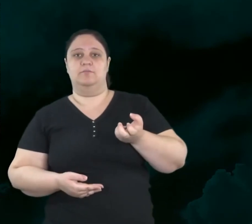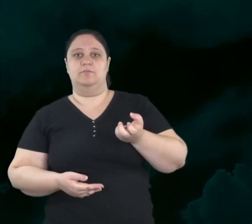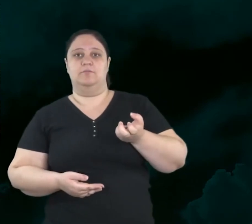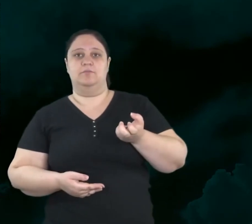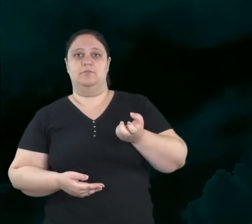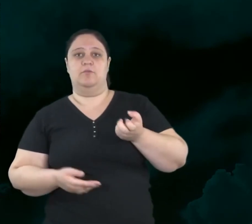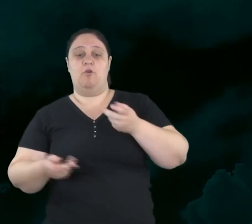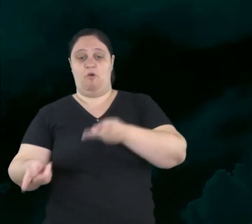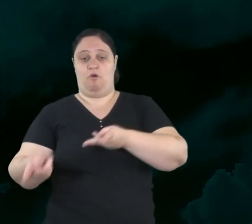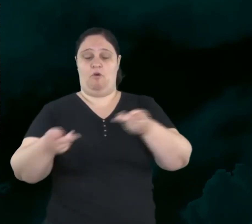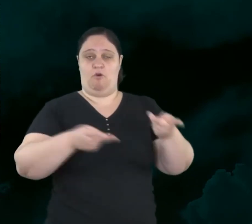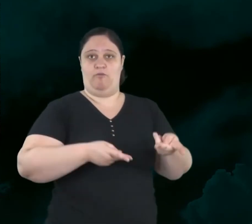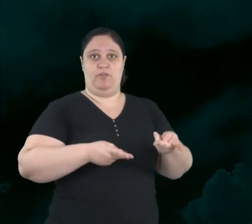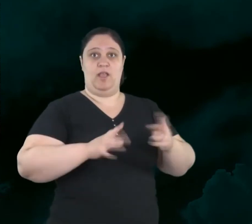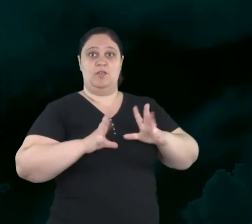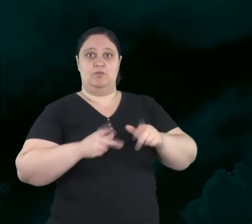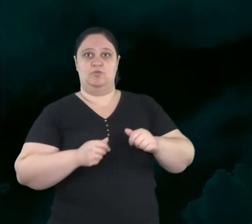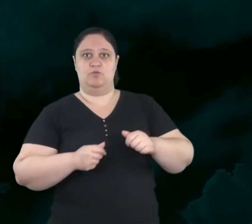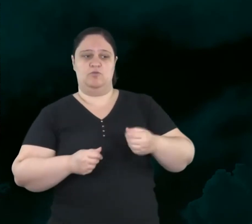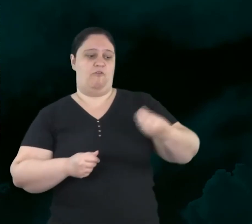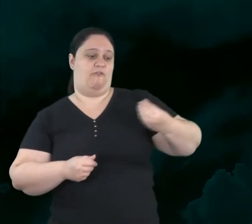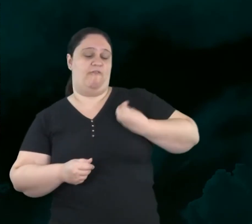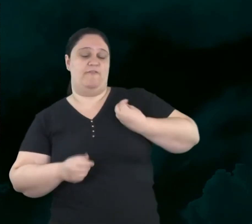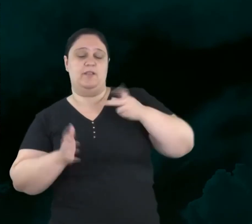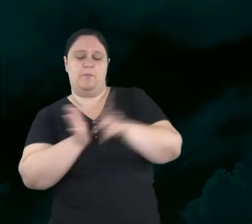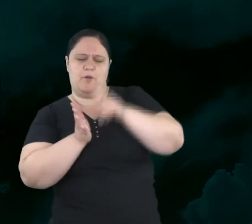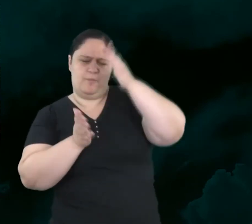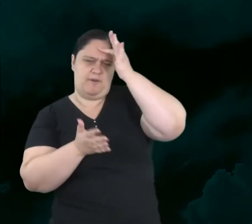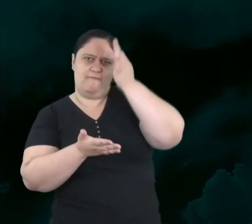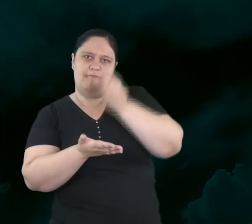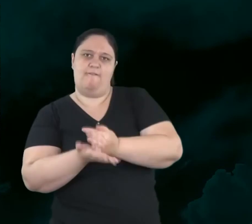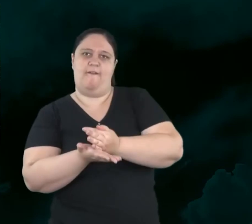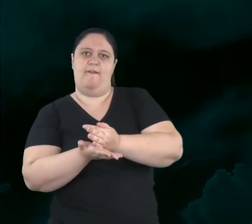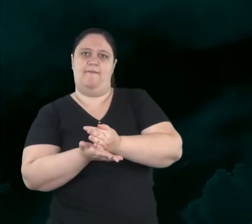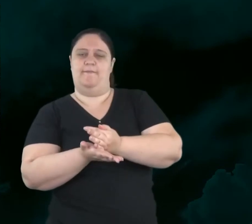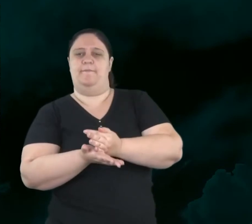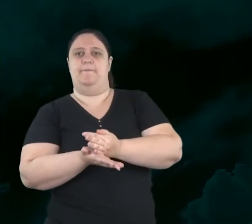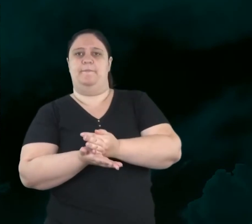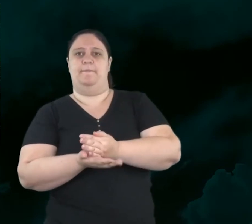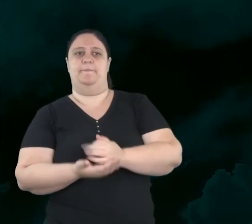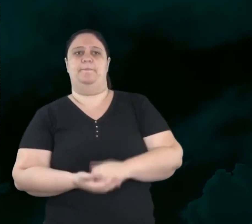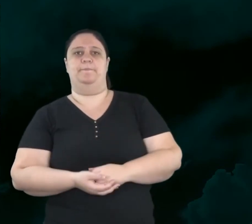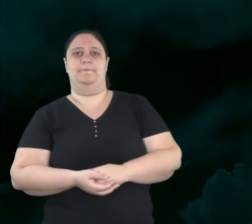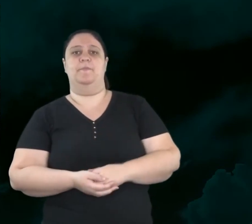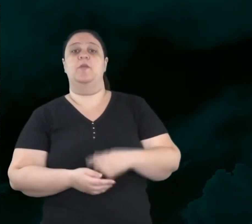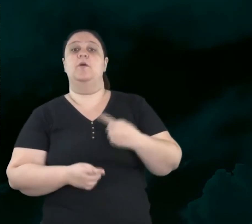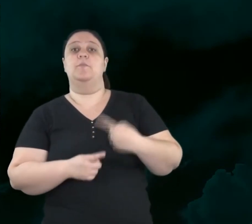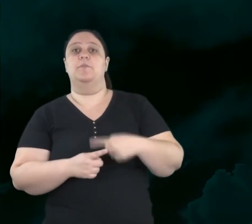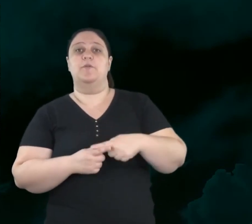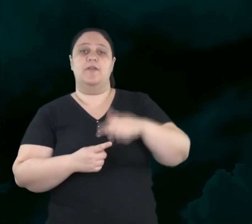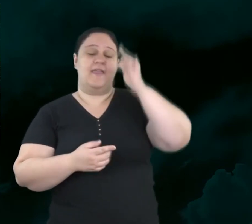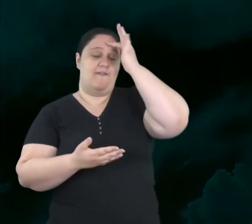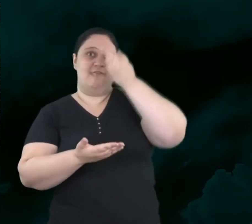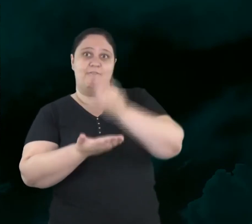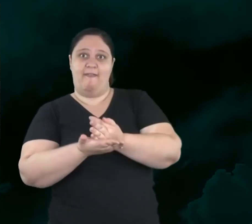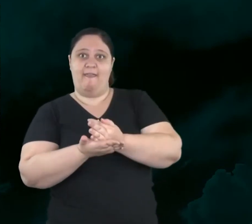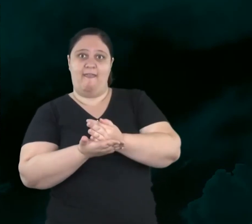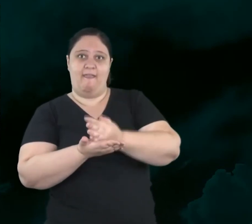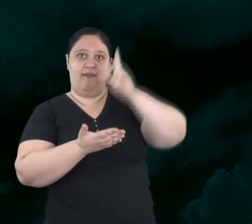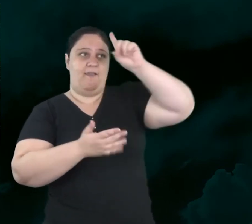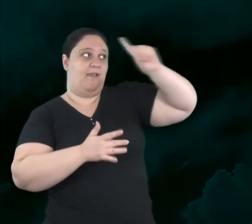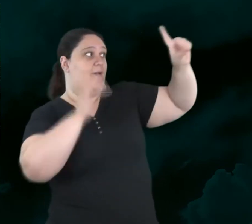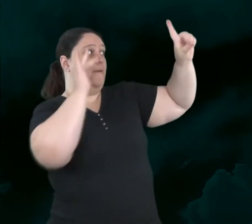viver pela fé. A sua entrada pela fé te deu acesso às coisas de Deus. Não desperdice